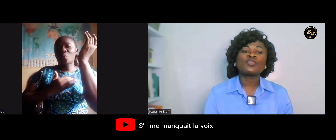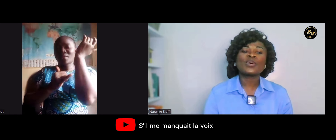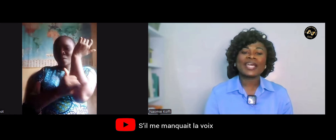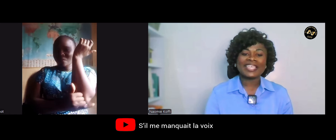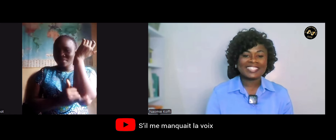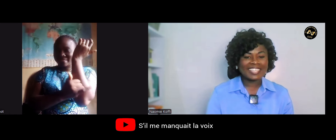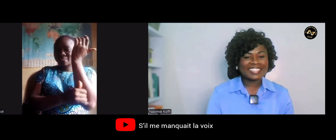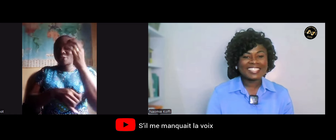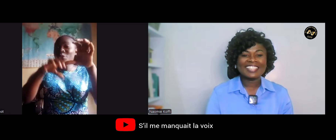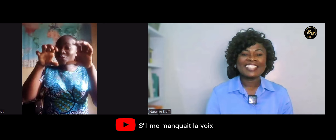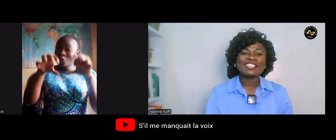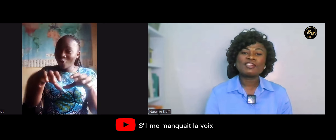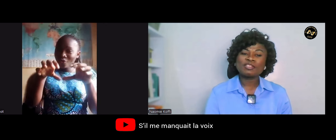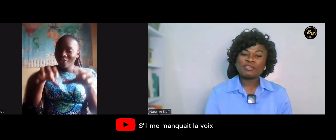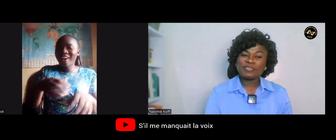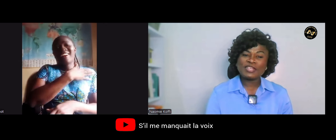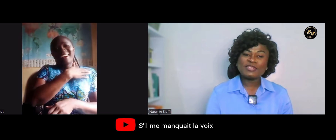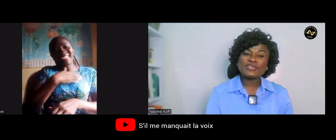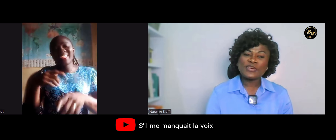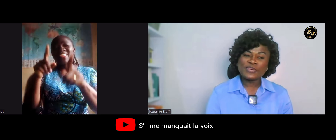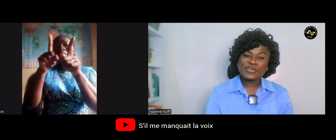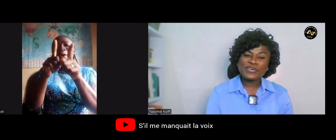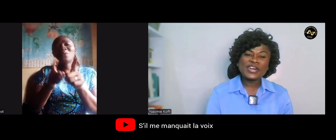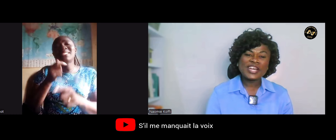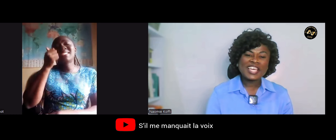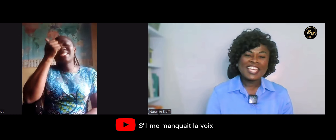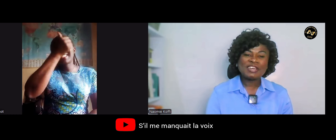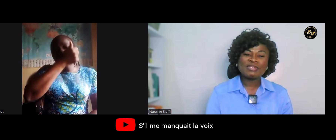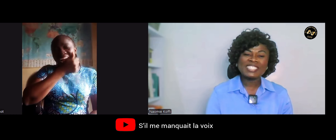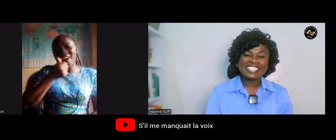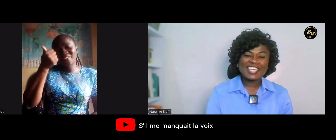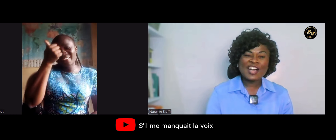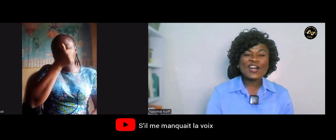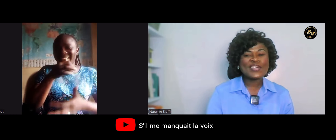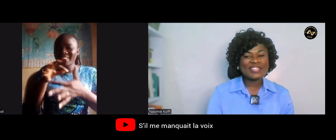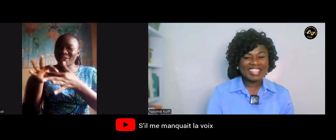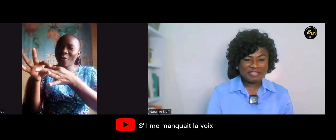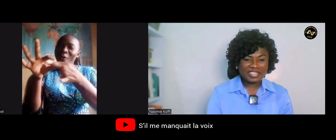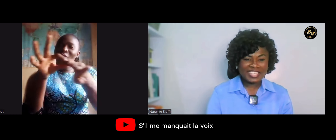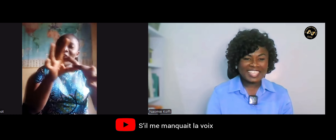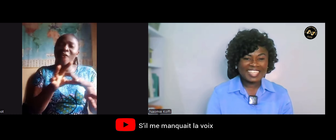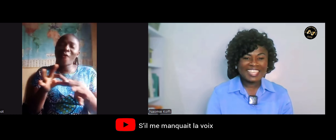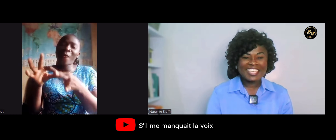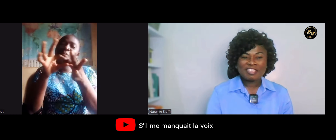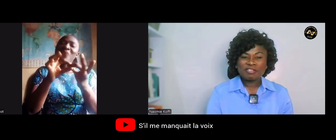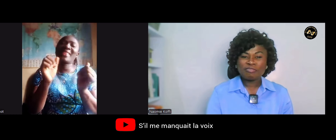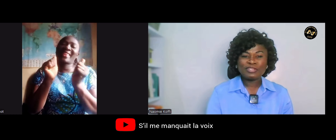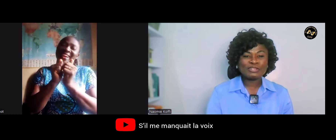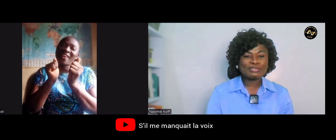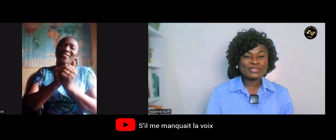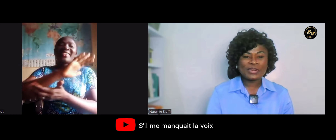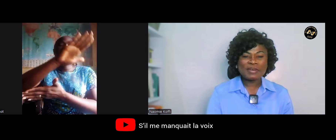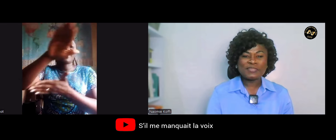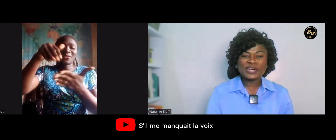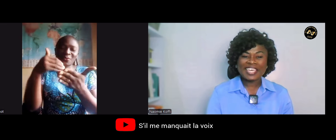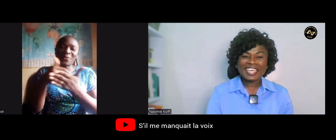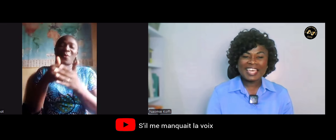puissent progresser dans notre pays, le Congo, et aussi en Afrique. Que nous puissions